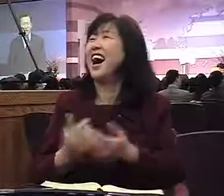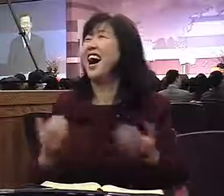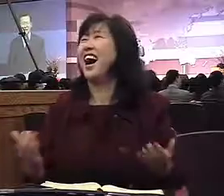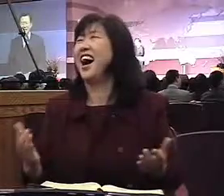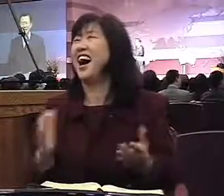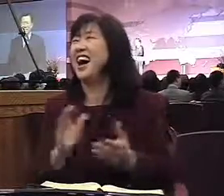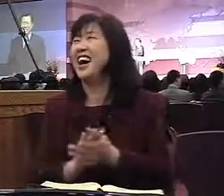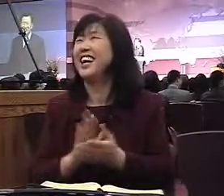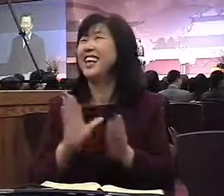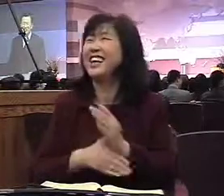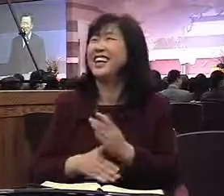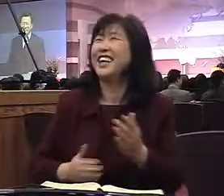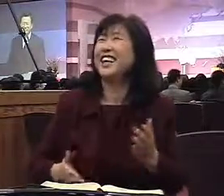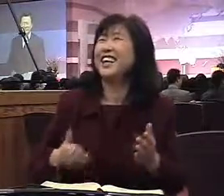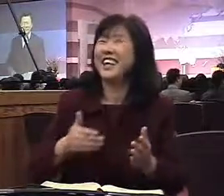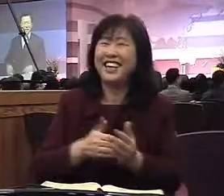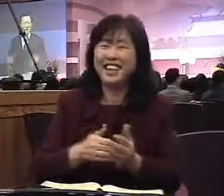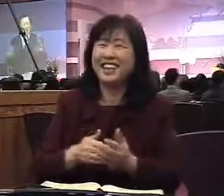합니다.